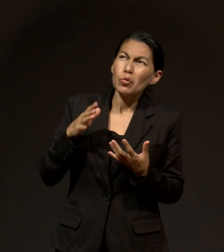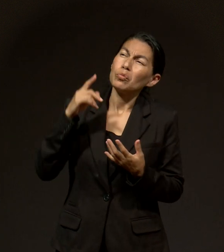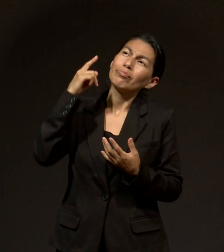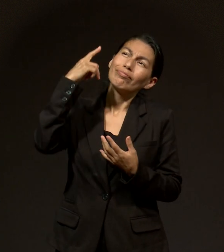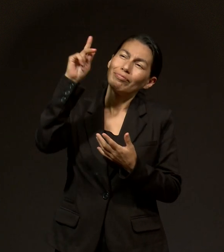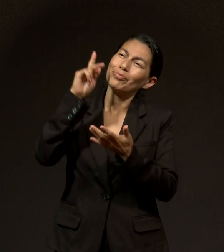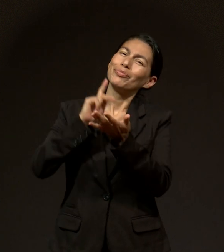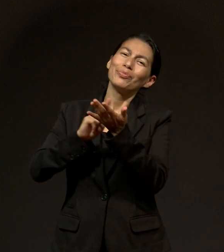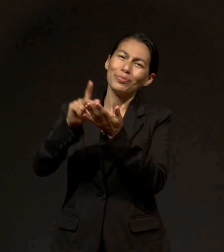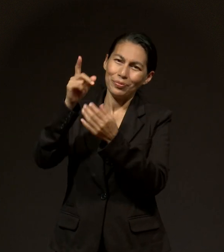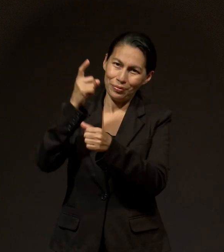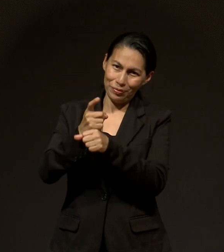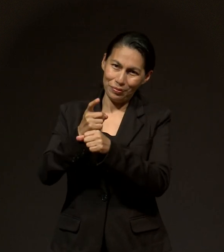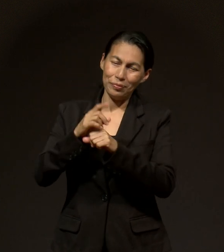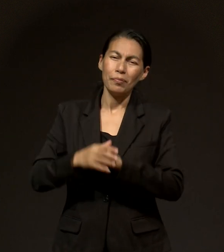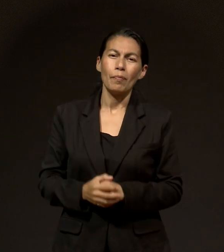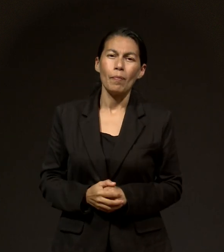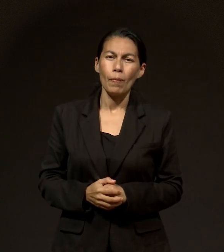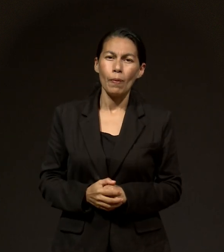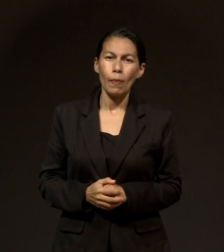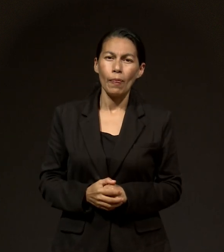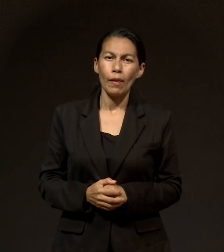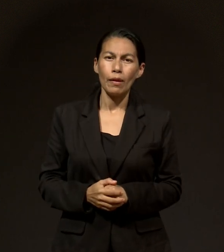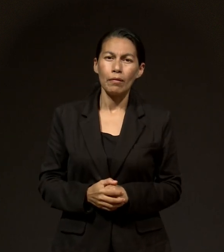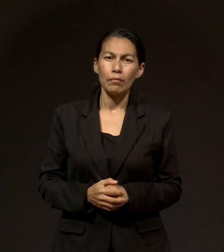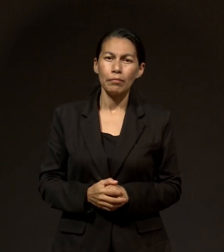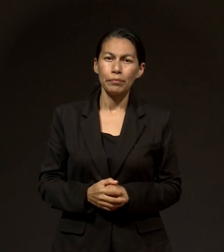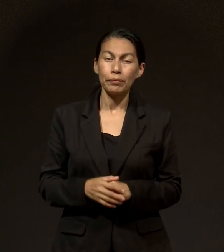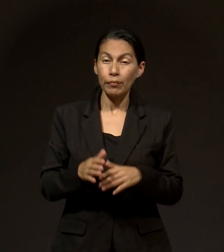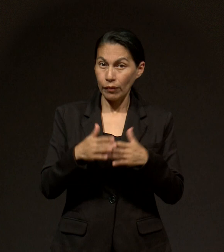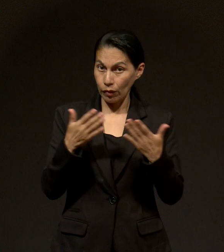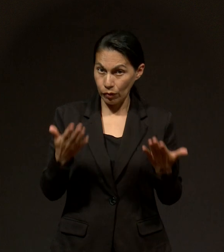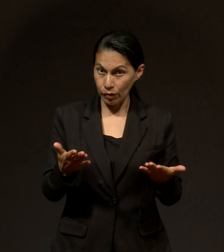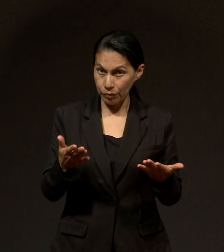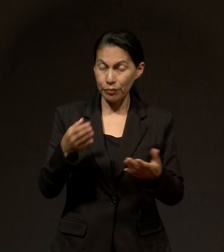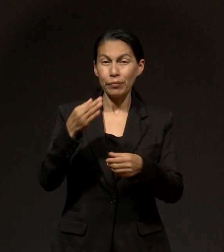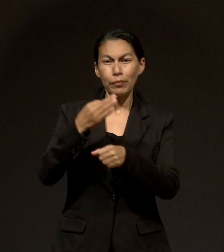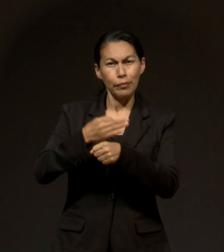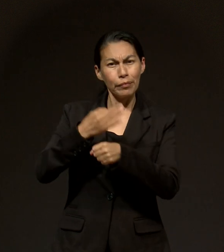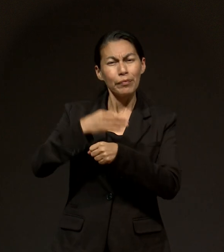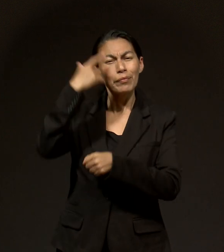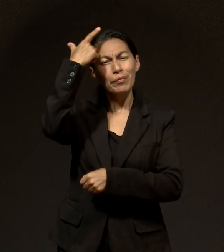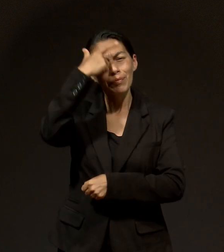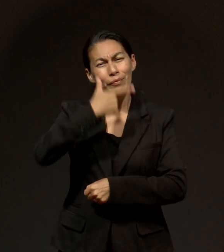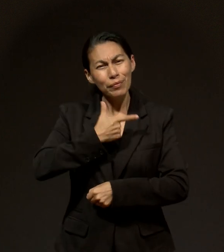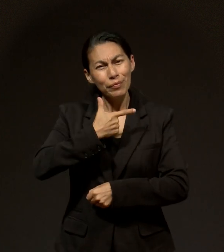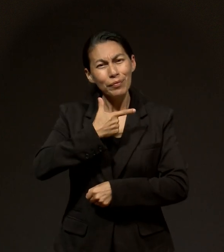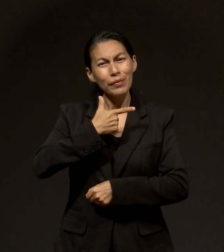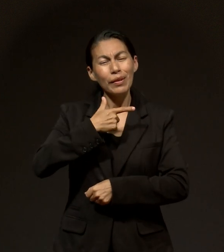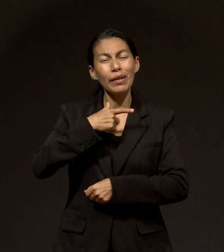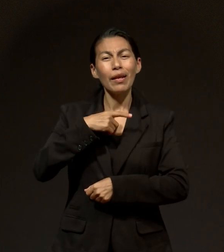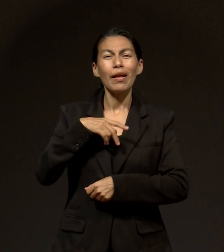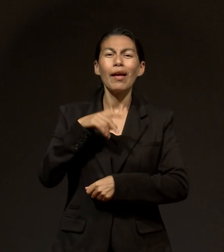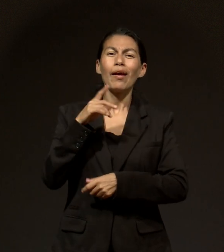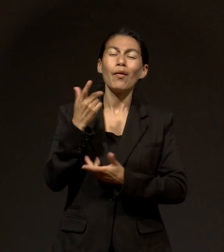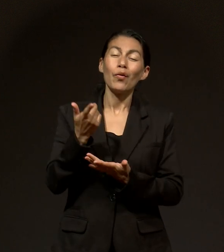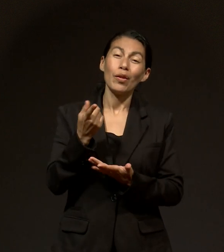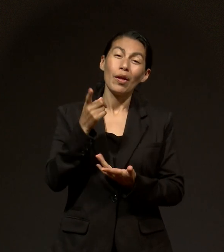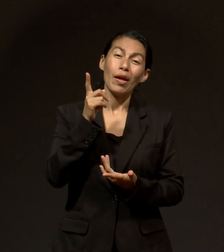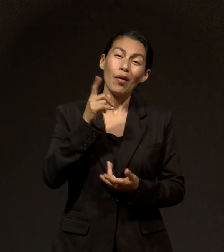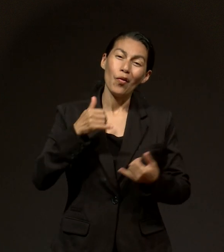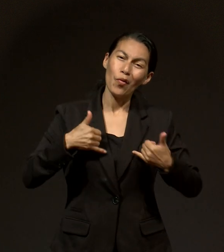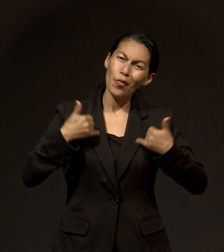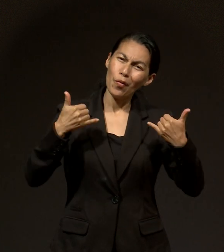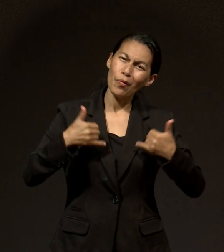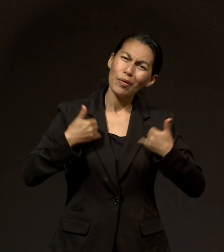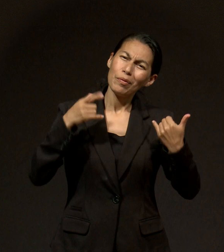Son los caminos de Dios. Así que, esta noche, vamos a entrevistar